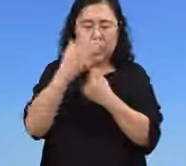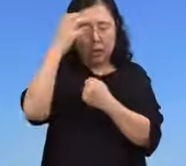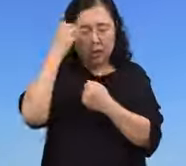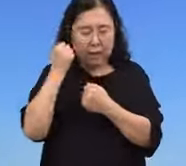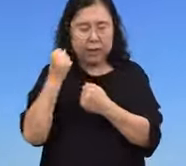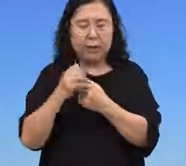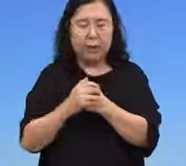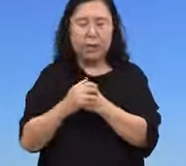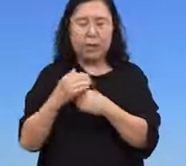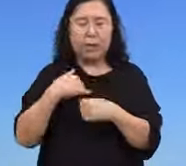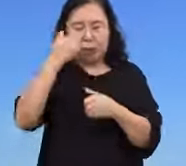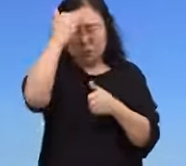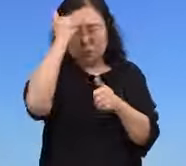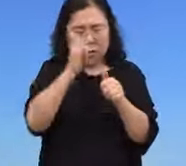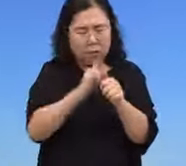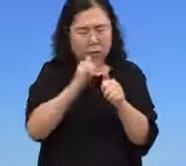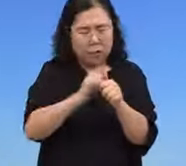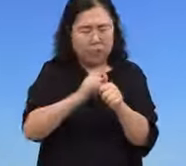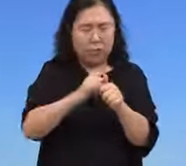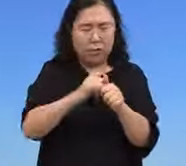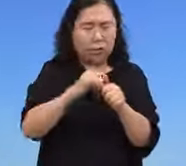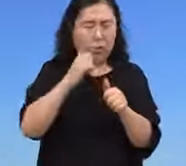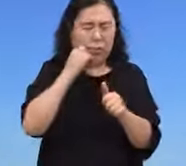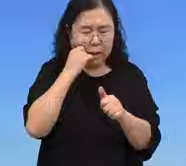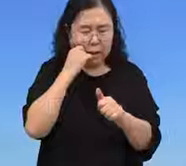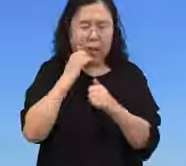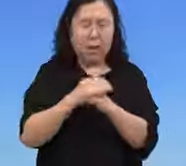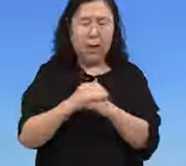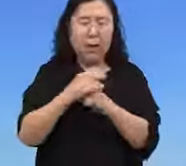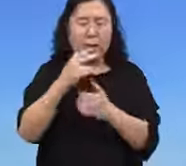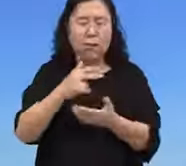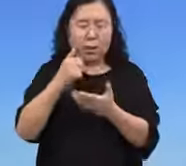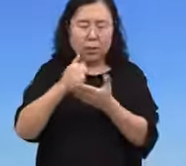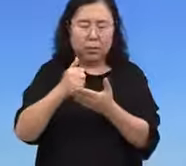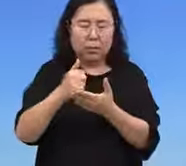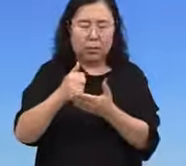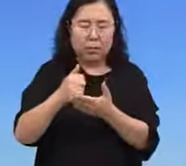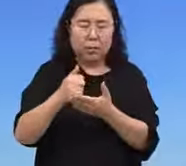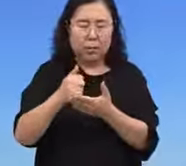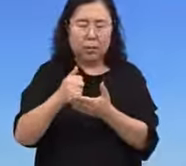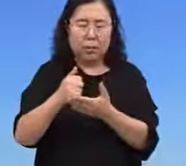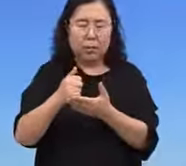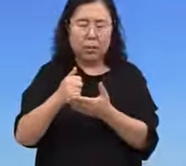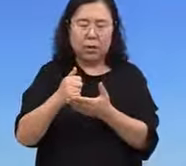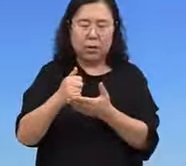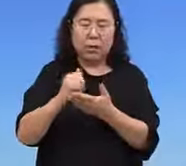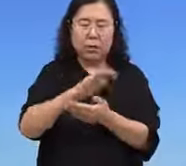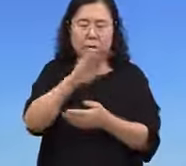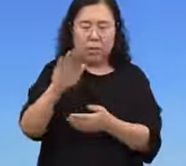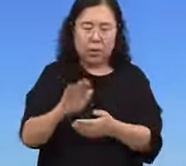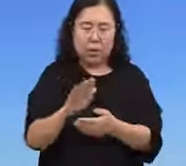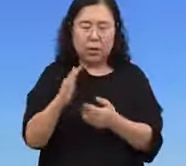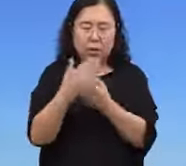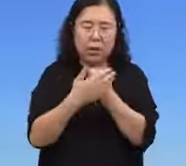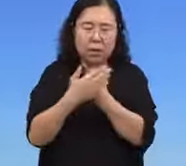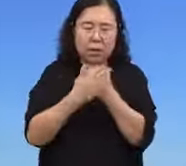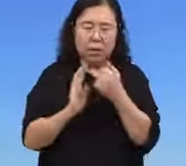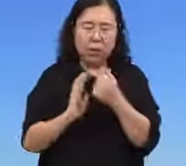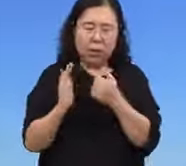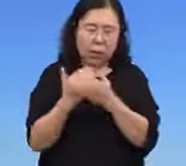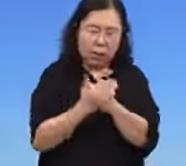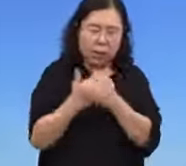사실은 충성스럽지 않은데 주님의 은혜로 우리를 그렇게 덮어주시고 가려주시는